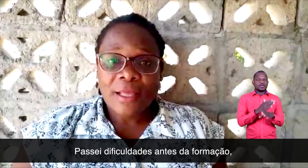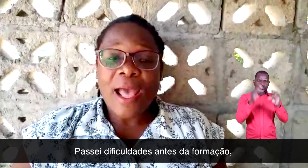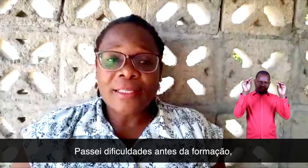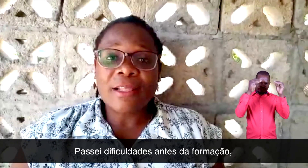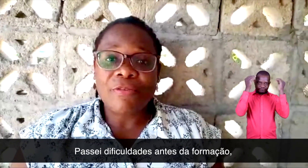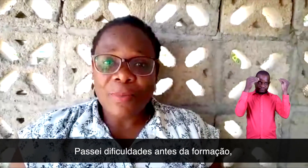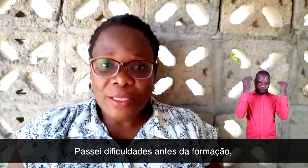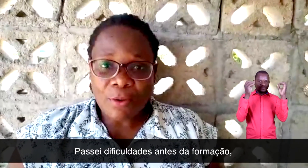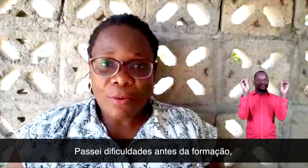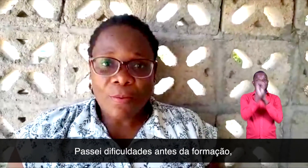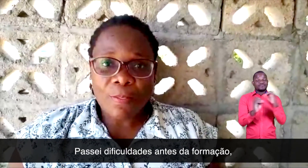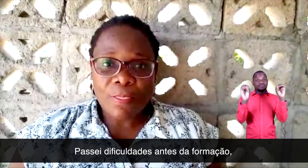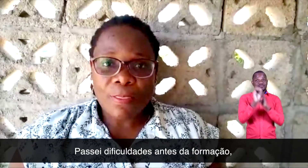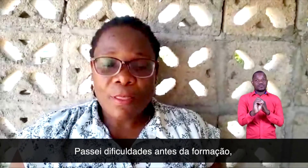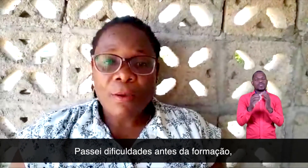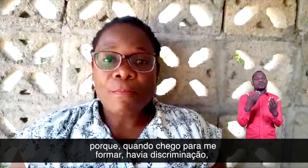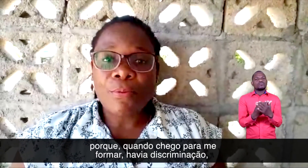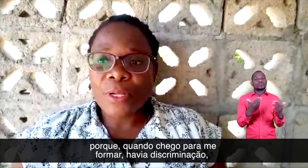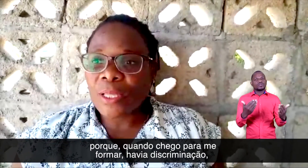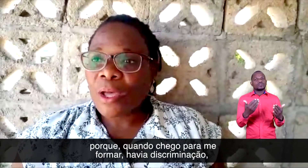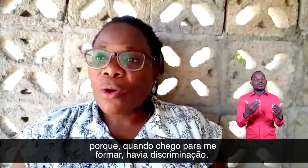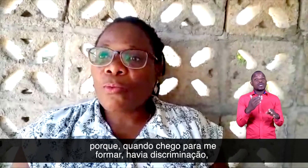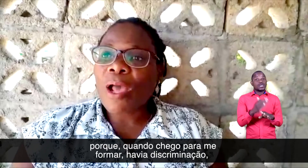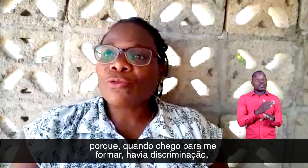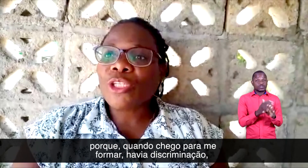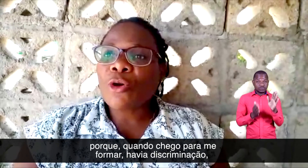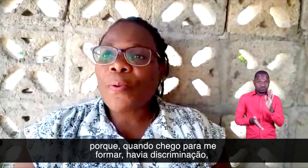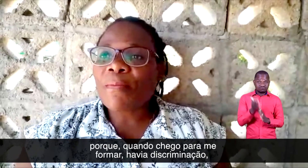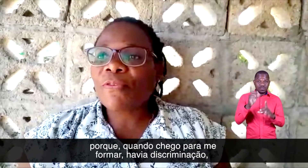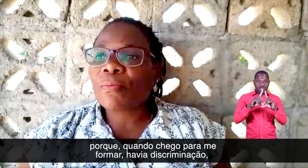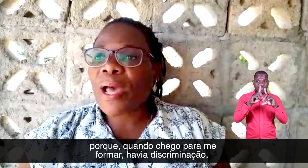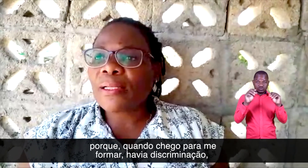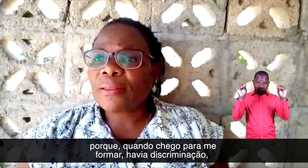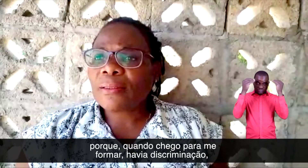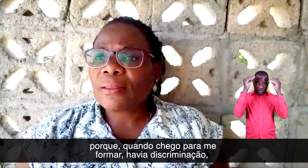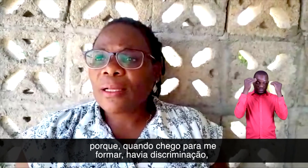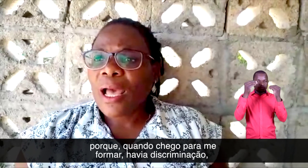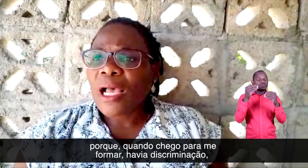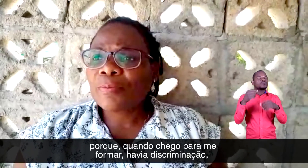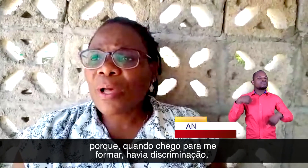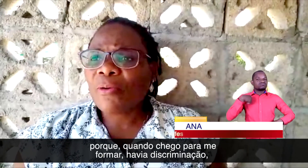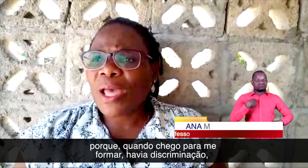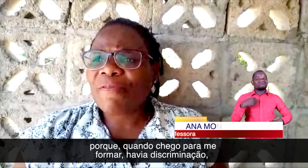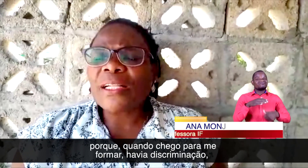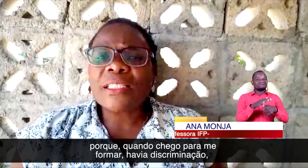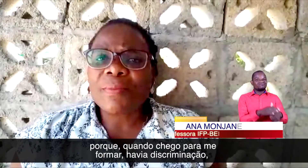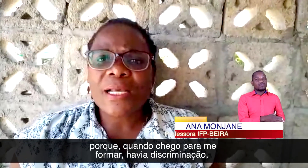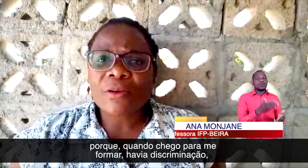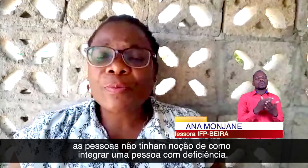antes da formação, porque quando chego para me formar havia discriminação, as pessoas